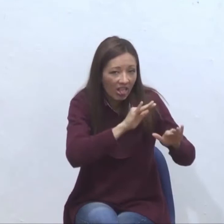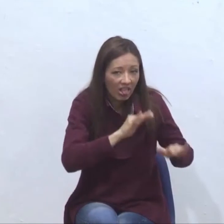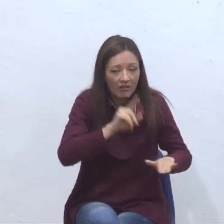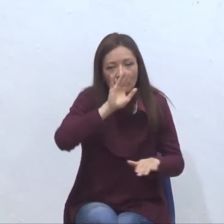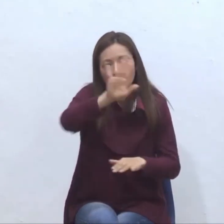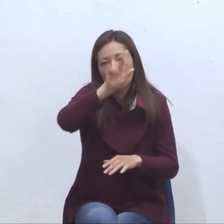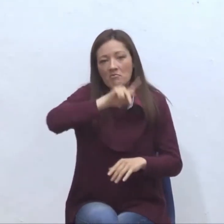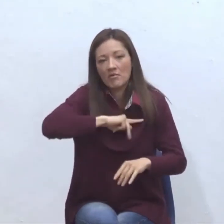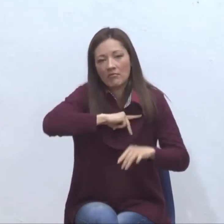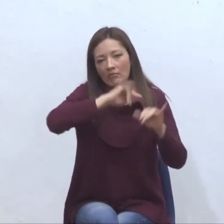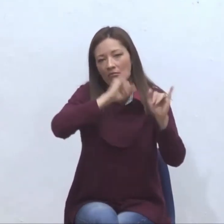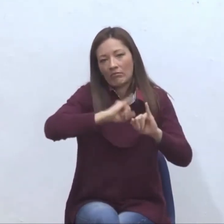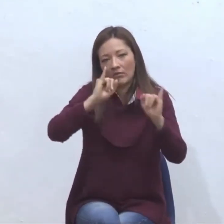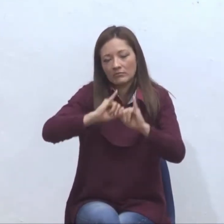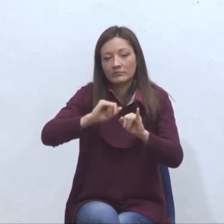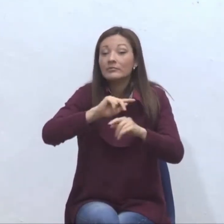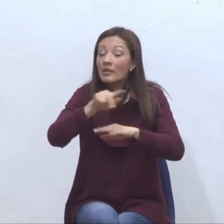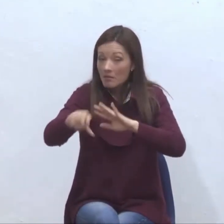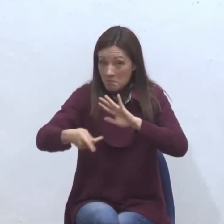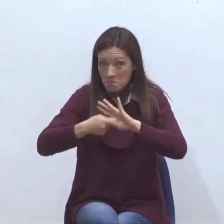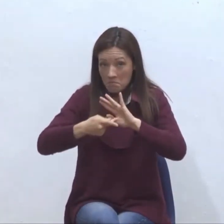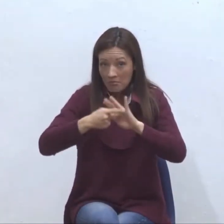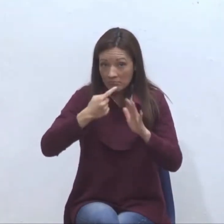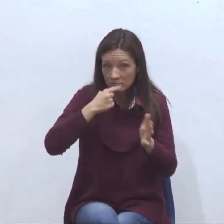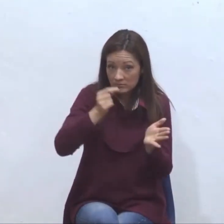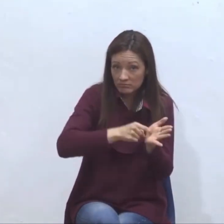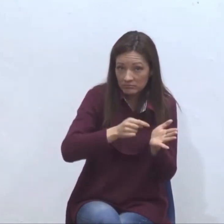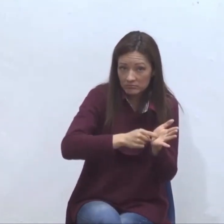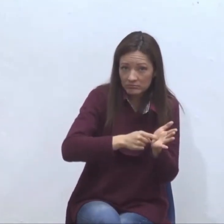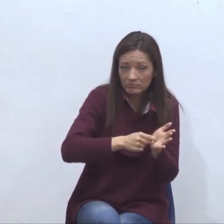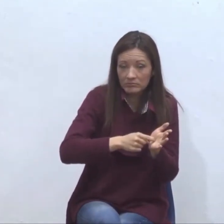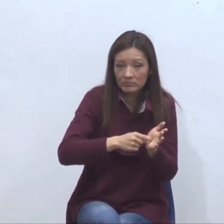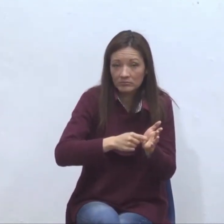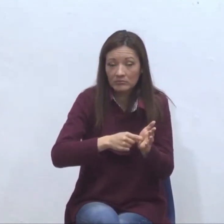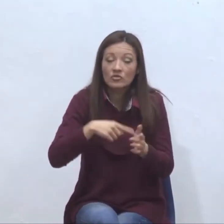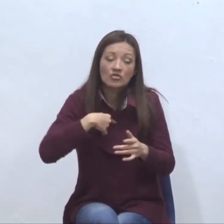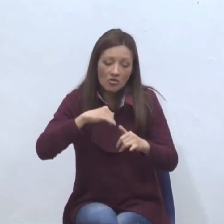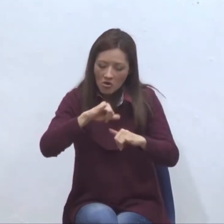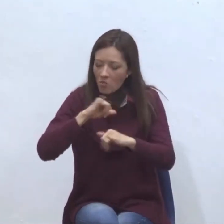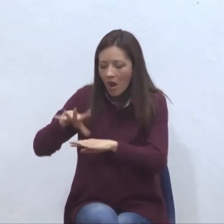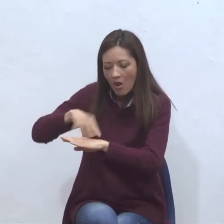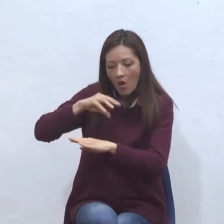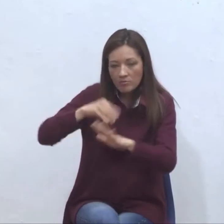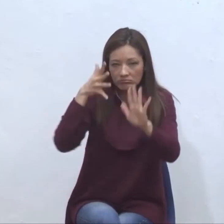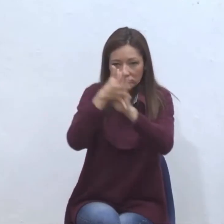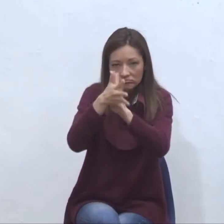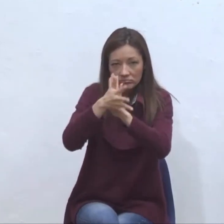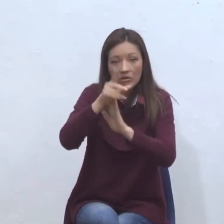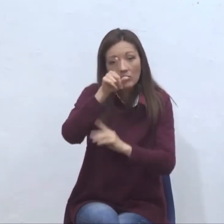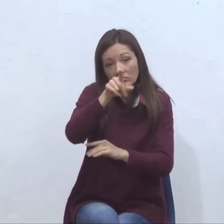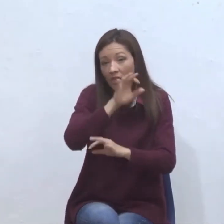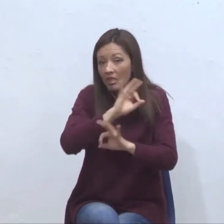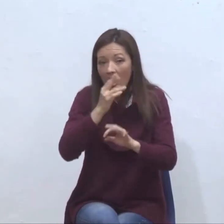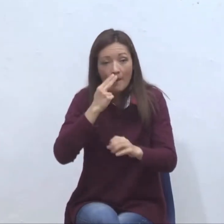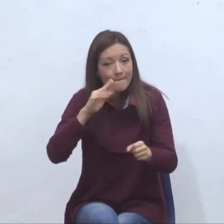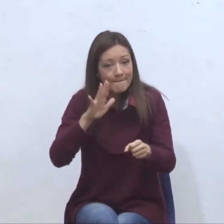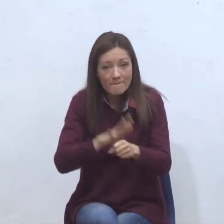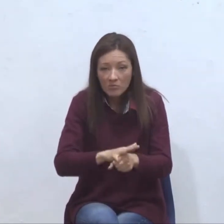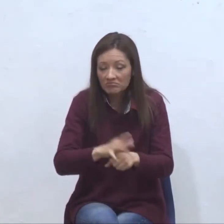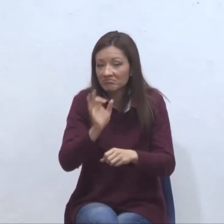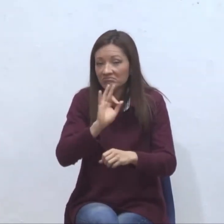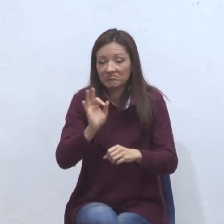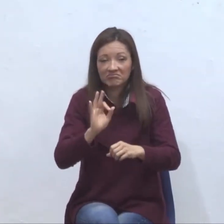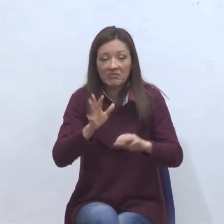sus dioses. Y como dijo Pablo, yo le recito. Entonces usted está sin promesas, sin